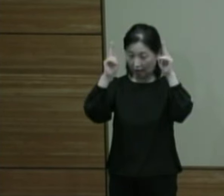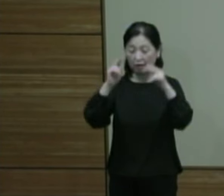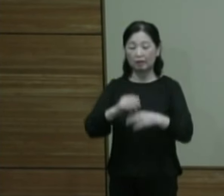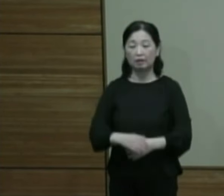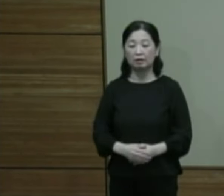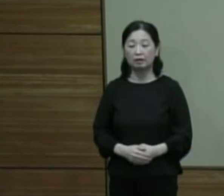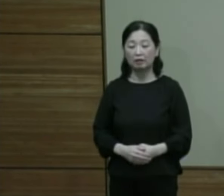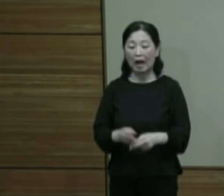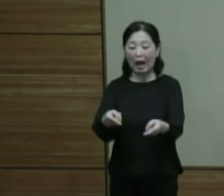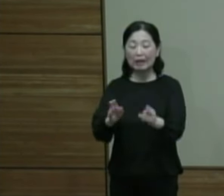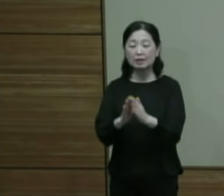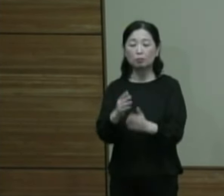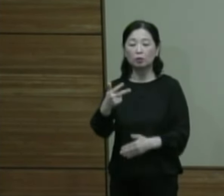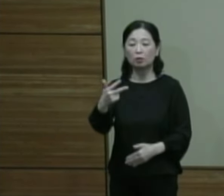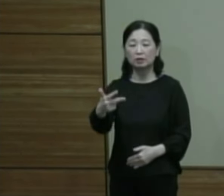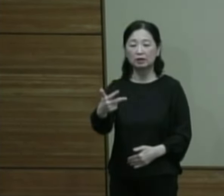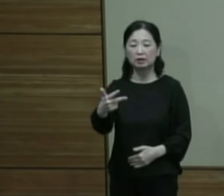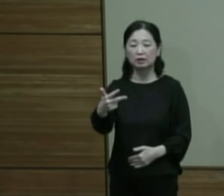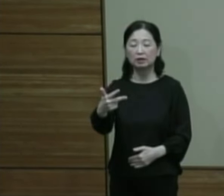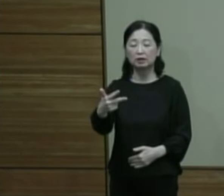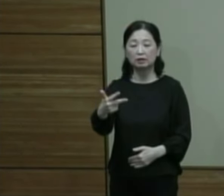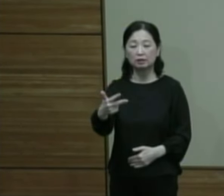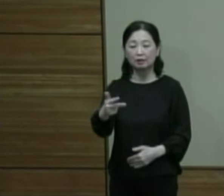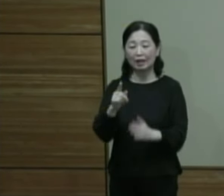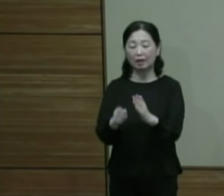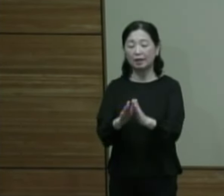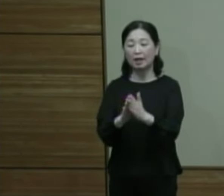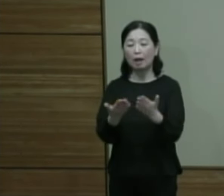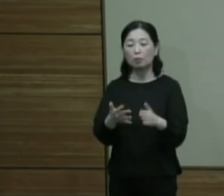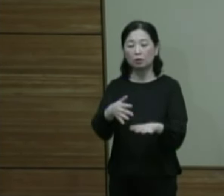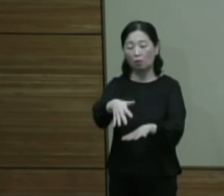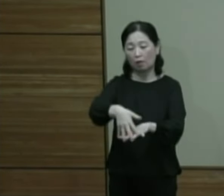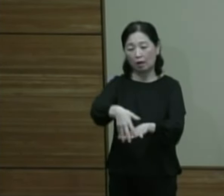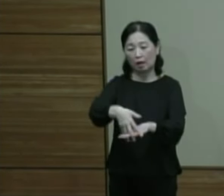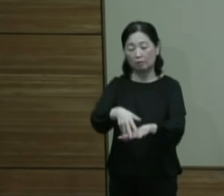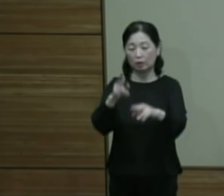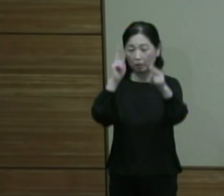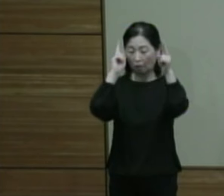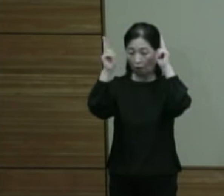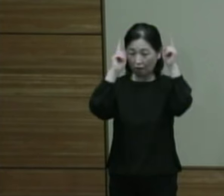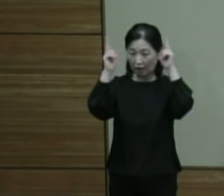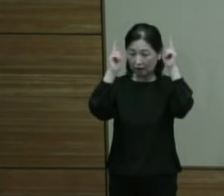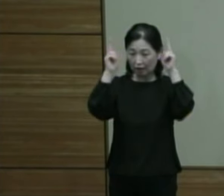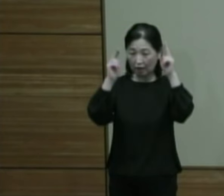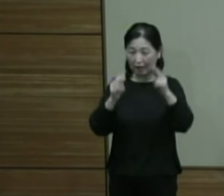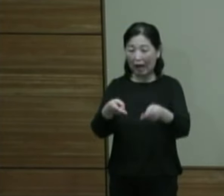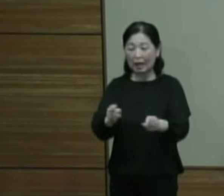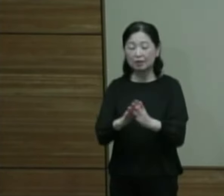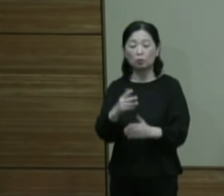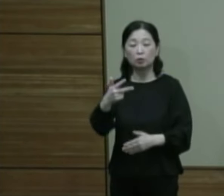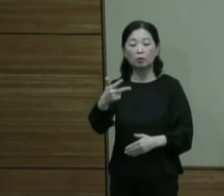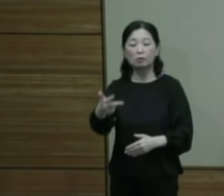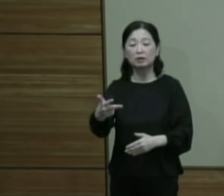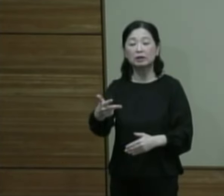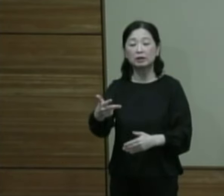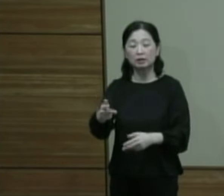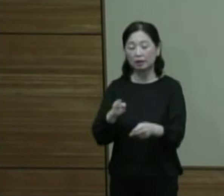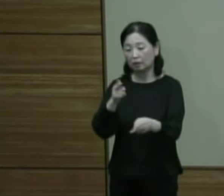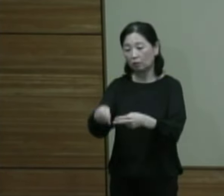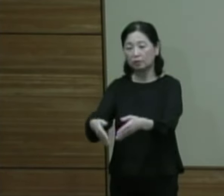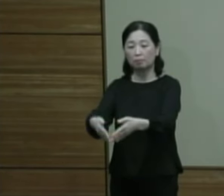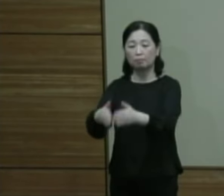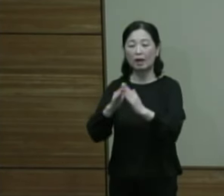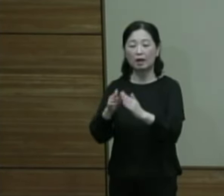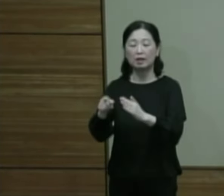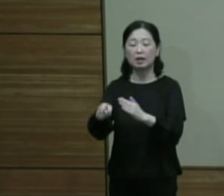それから橋本市でありますけれども、寺本パイル織物株式会社が橋本市に工場を増設するということでありまして、これも